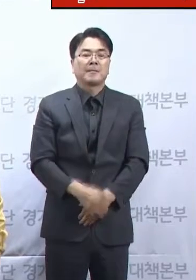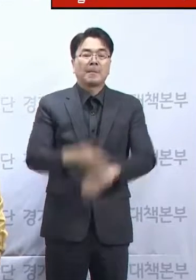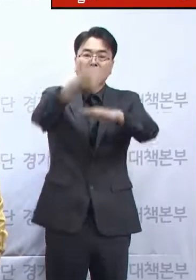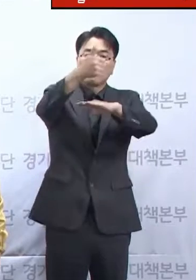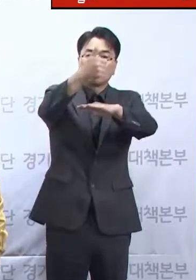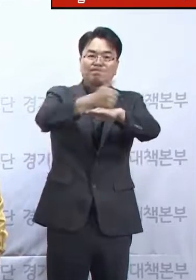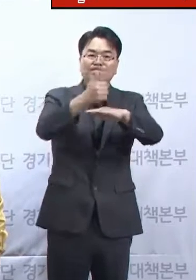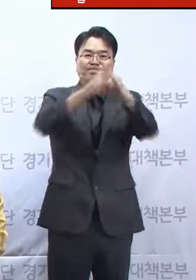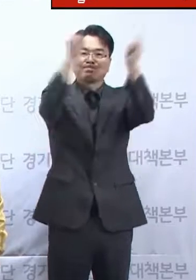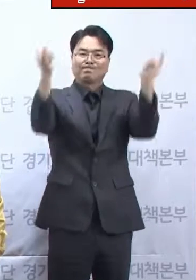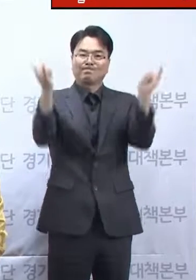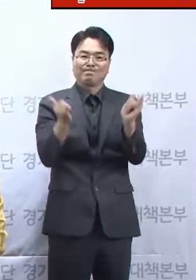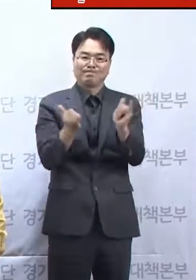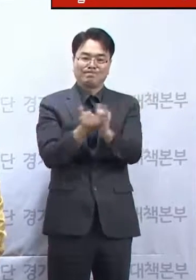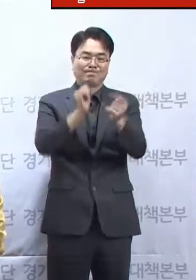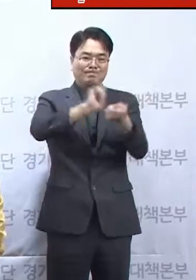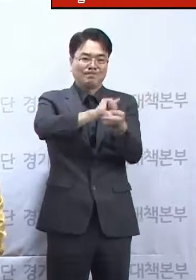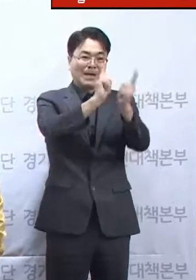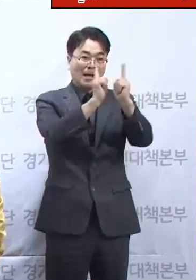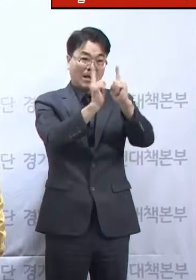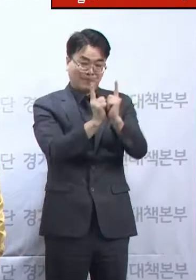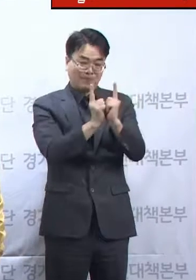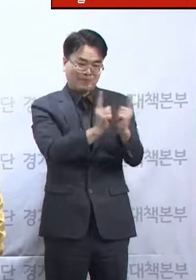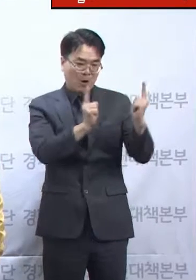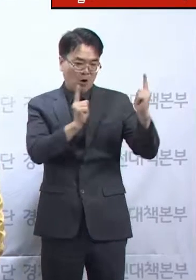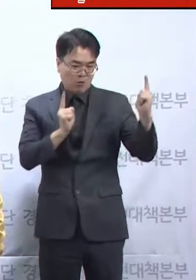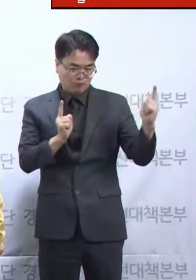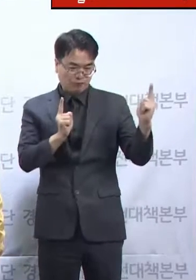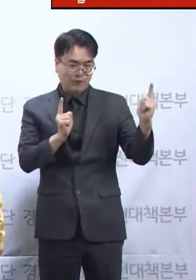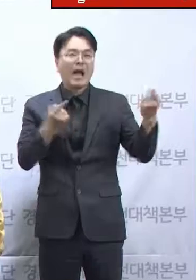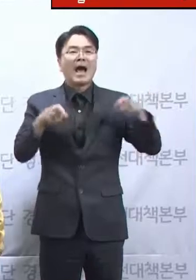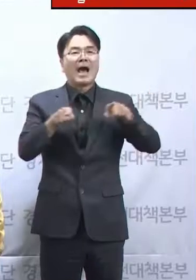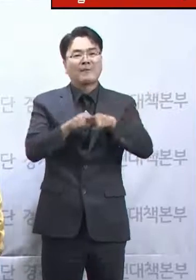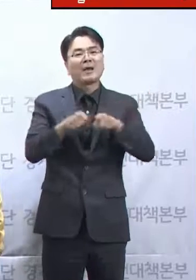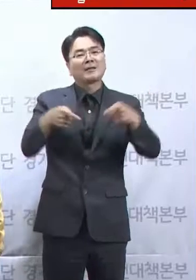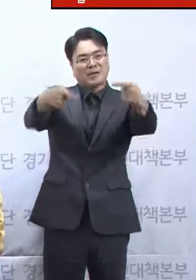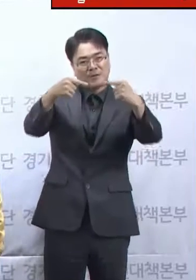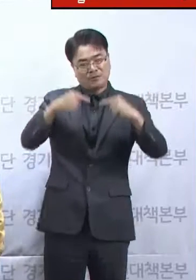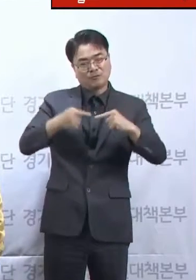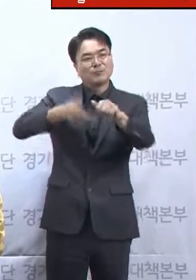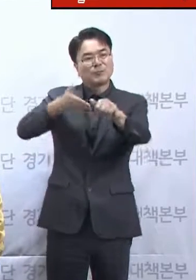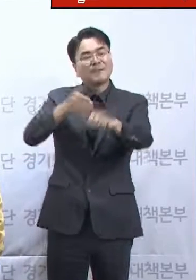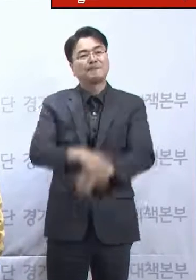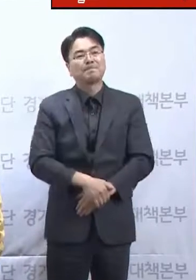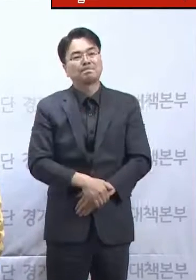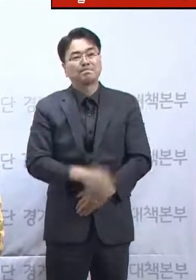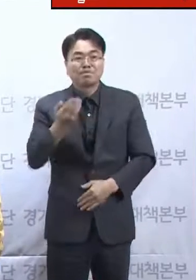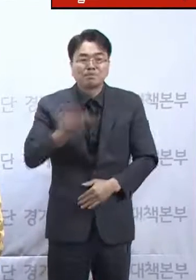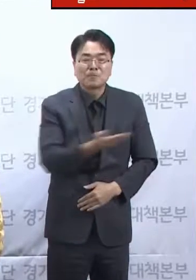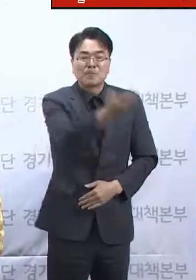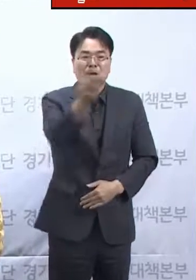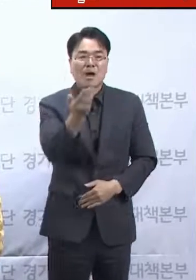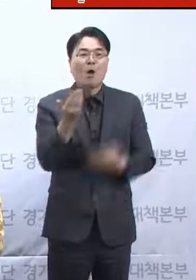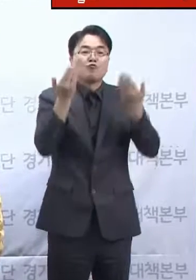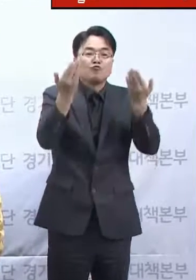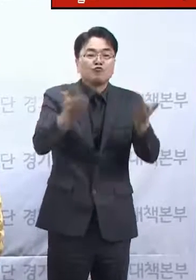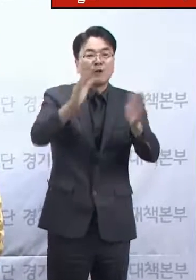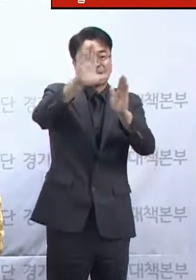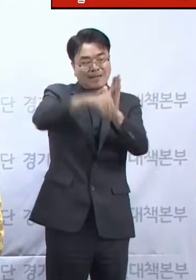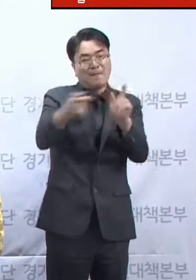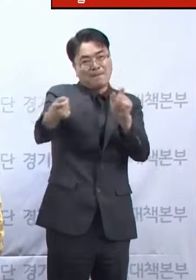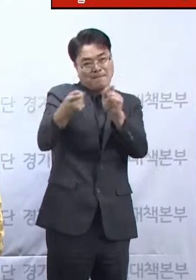마지막으로 사회적 거리 두기에 대한 참여 협조를 요청드립니다. 도민 여러분, 휴가철과 맞물려